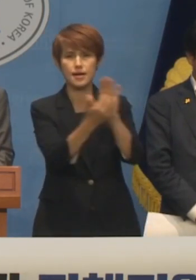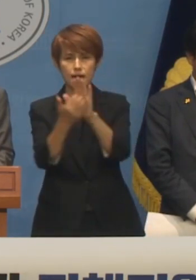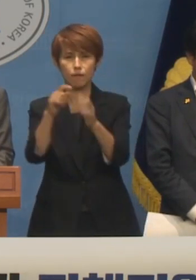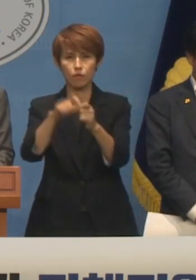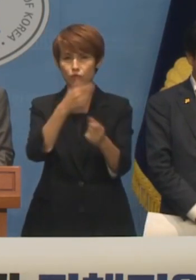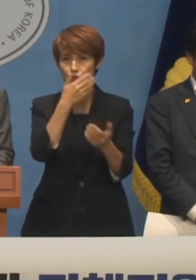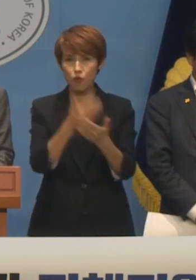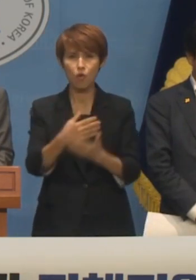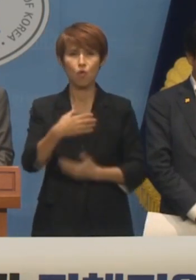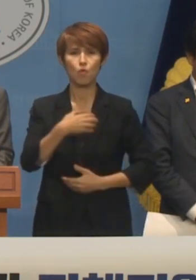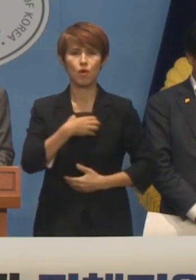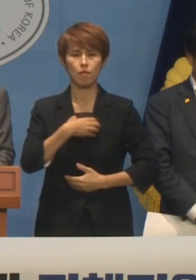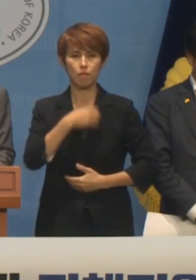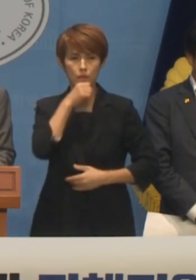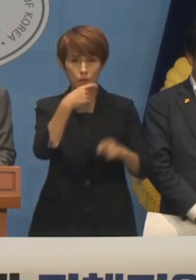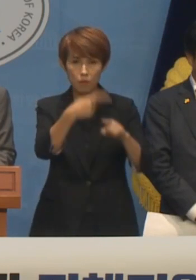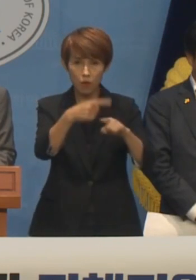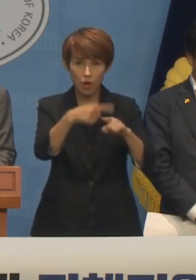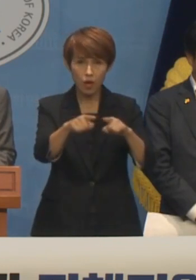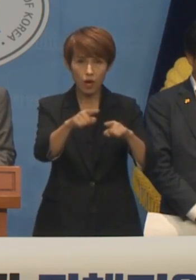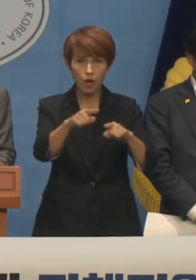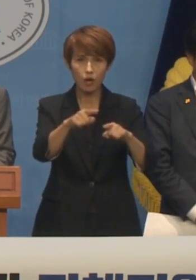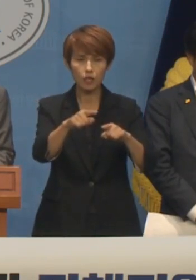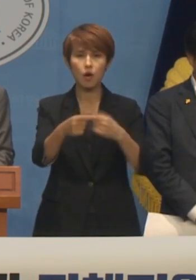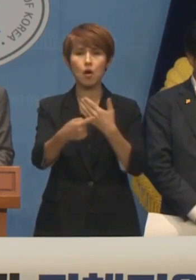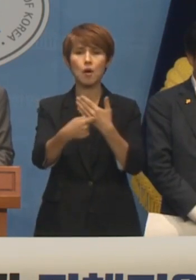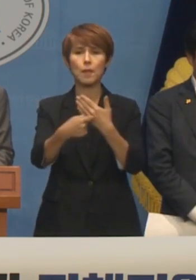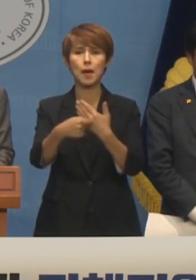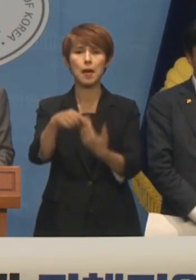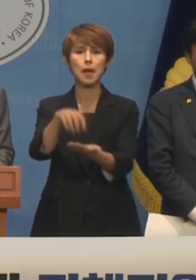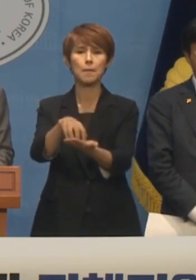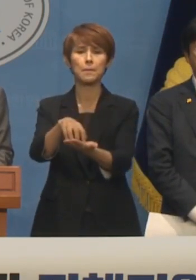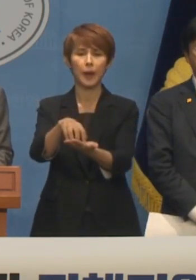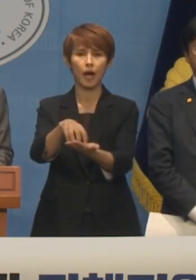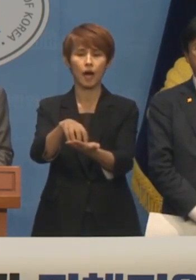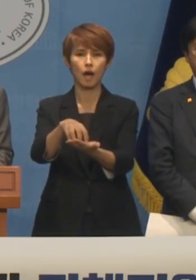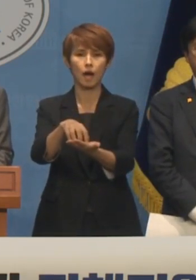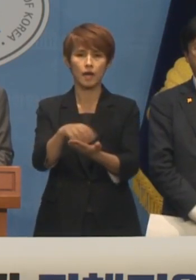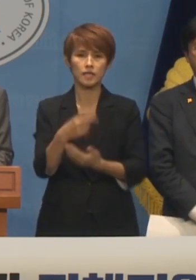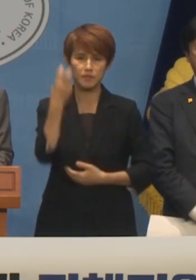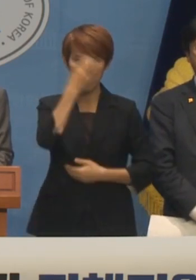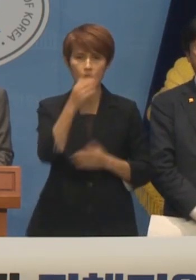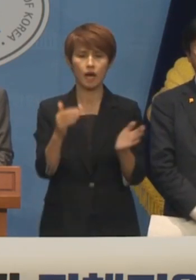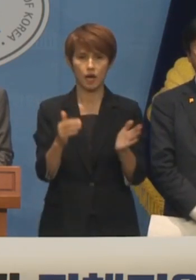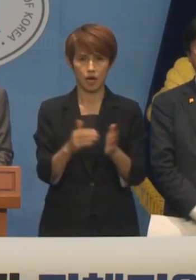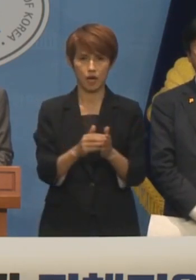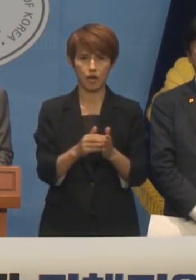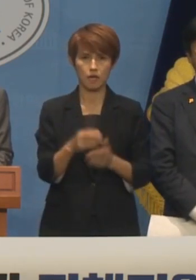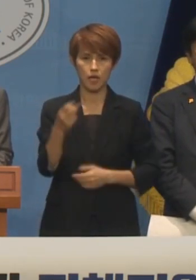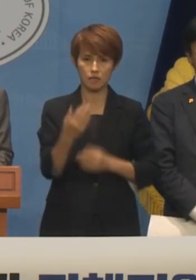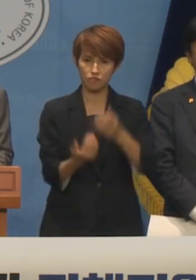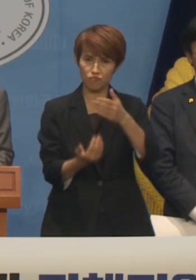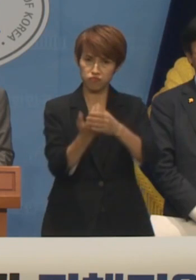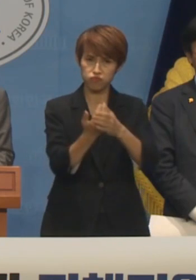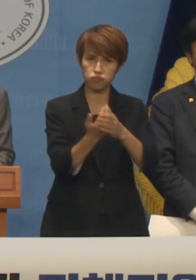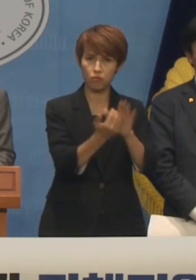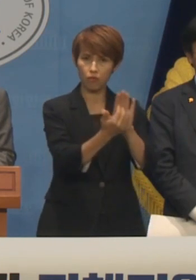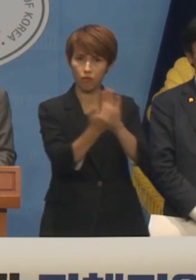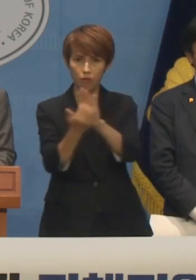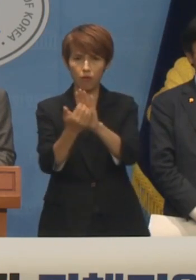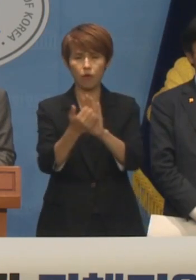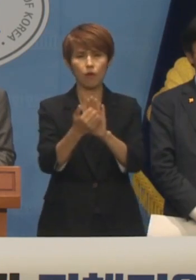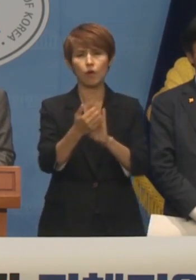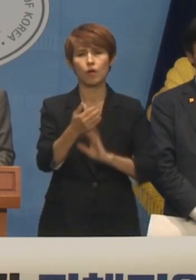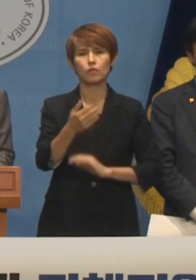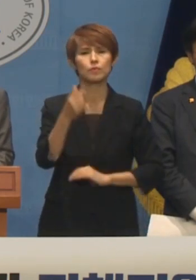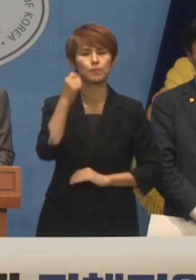강조하는 위험성 평가는 철저히 형식적으로 수행되고 또 심사되어 재해 예방의 효과라고는 없었다.